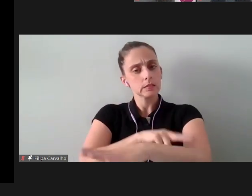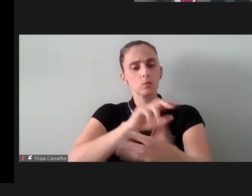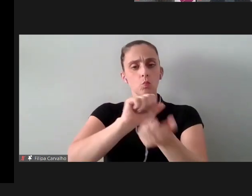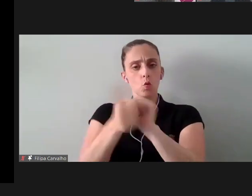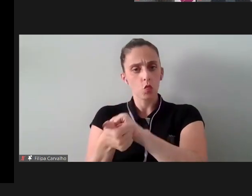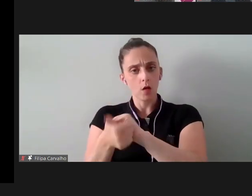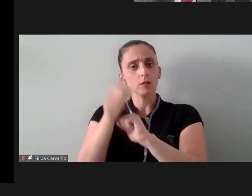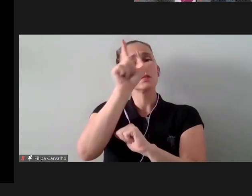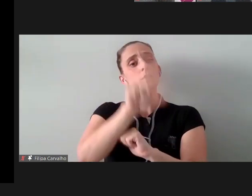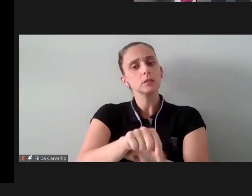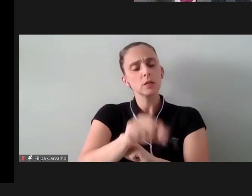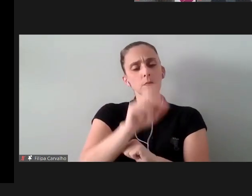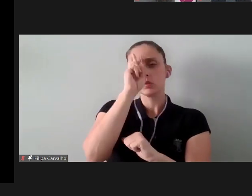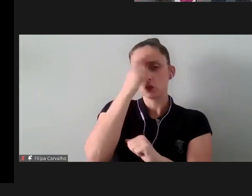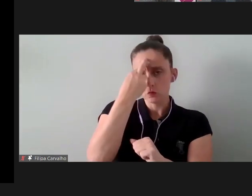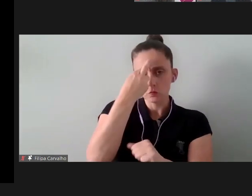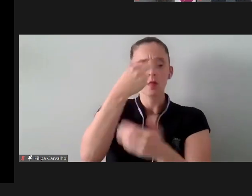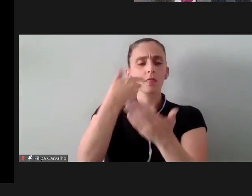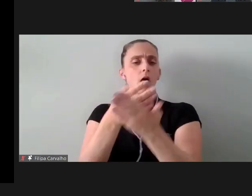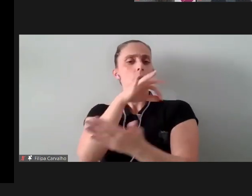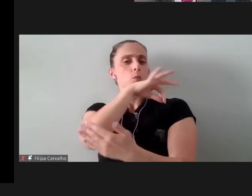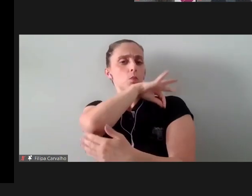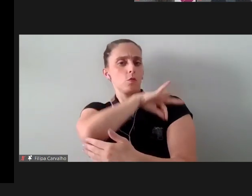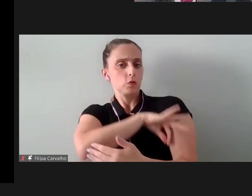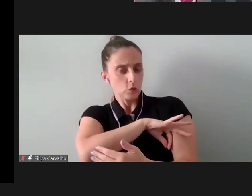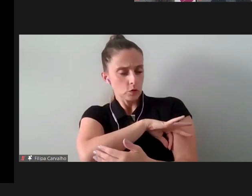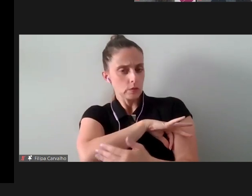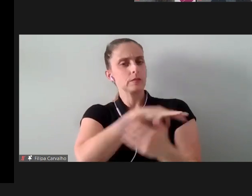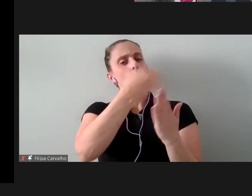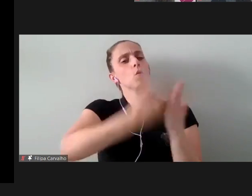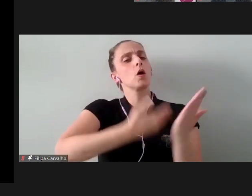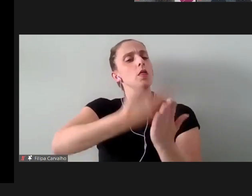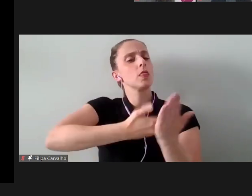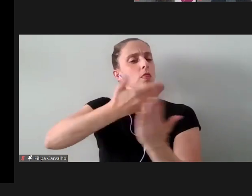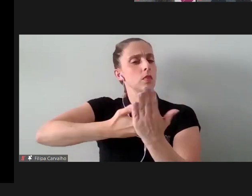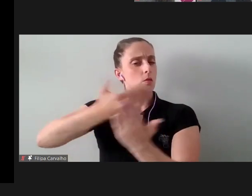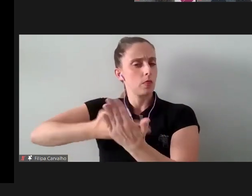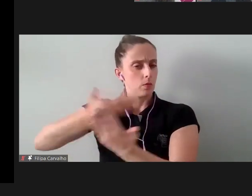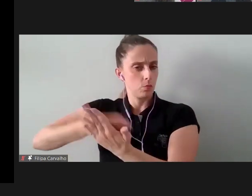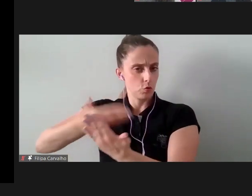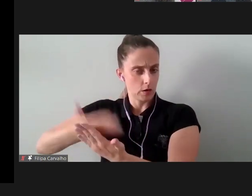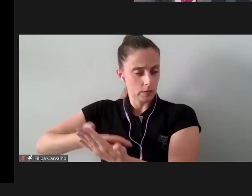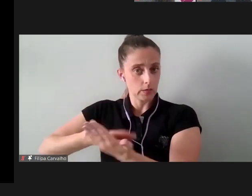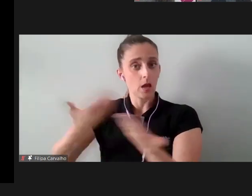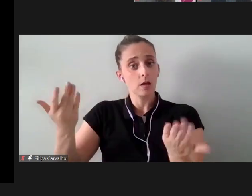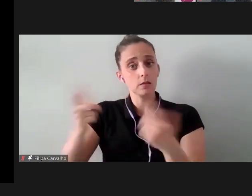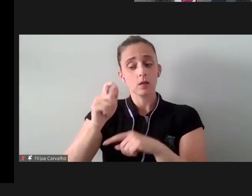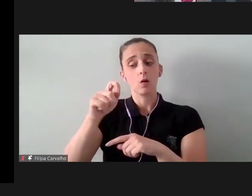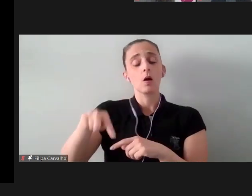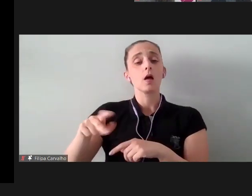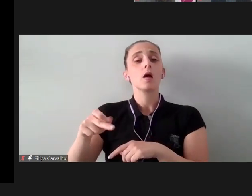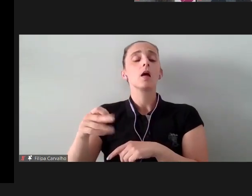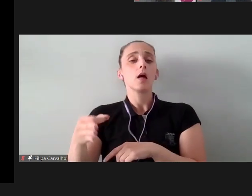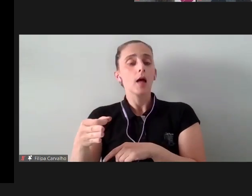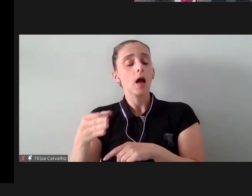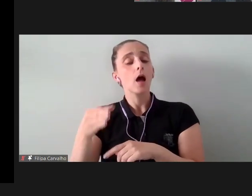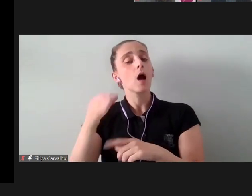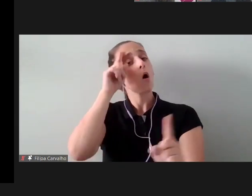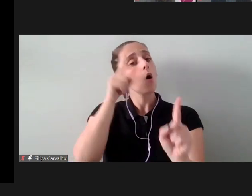de profissionalização da burocracia. A ENAP, então, tem como